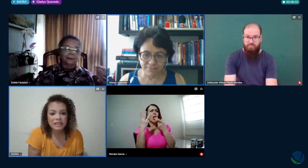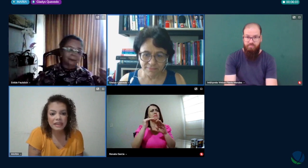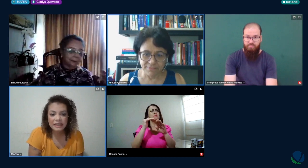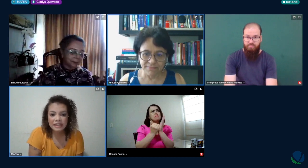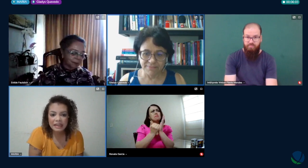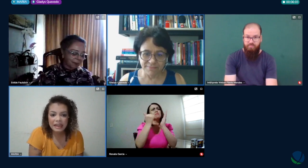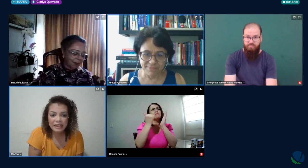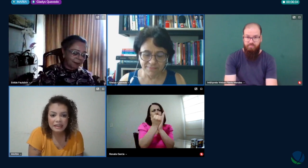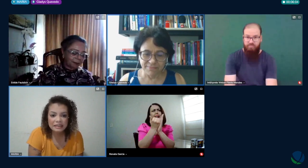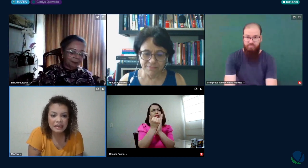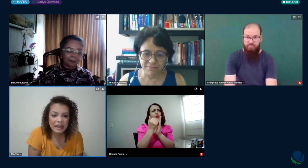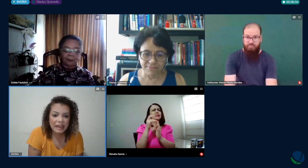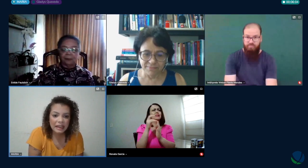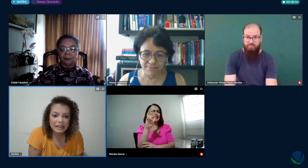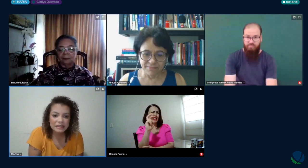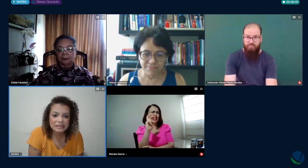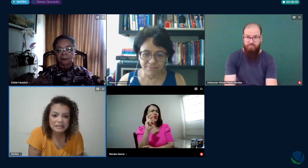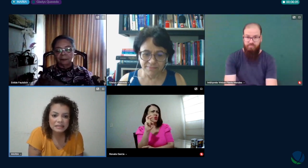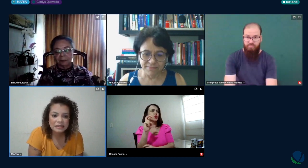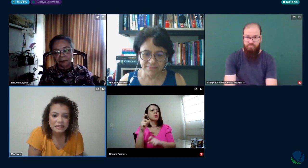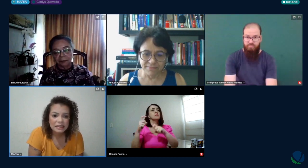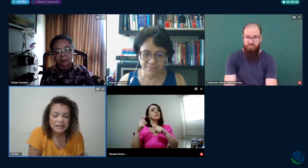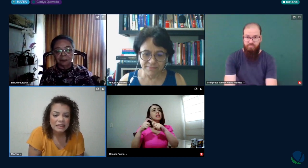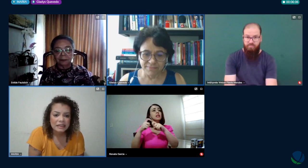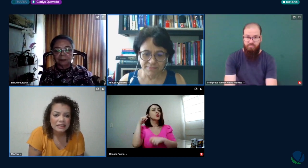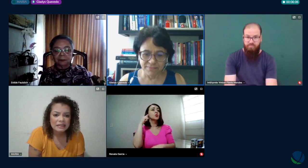E eu sei que tem